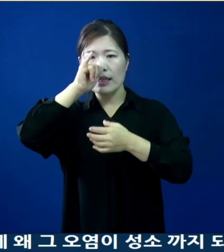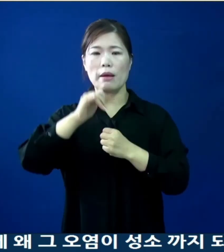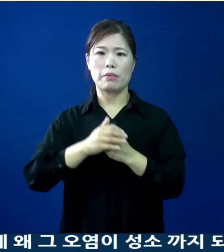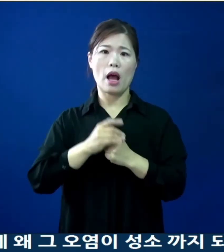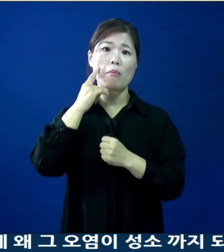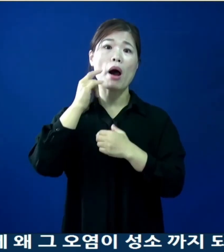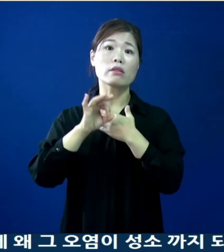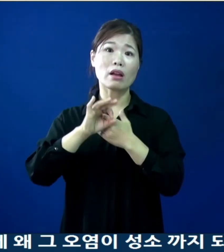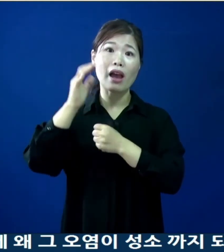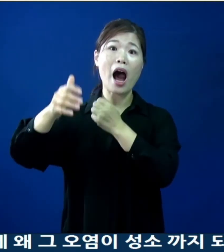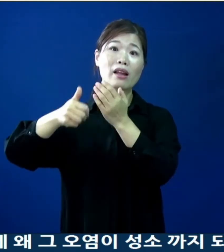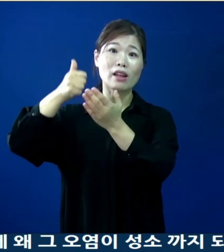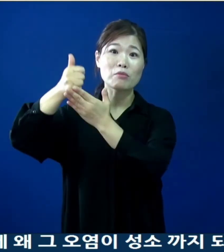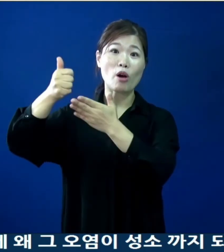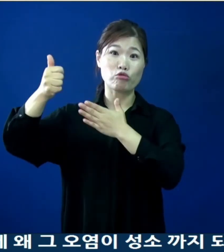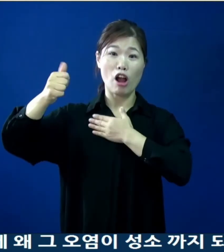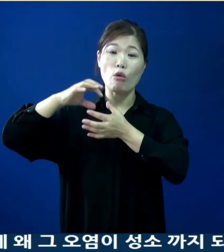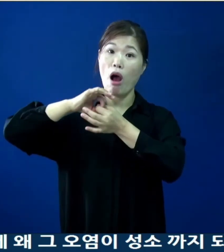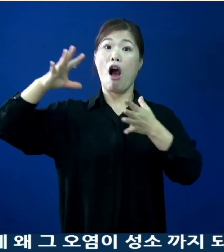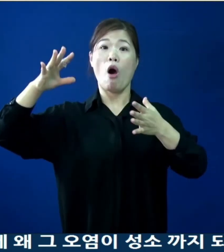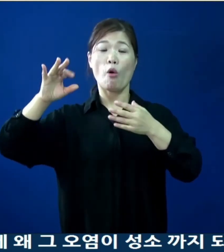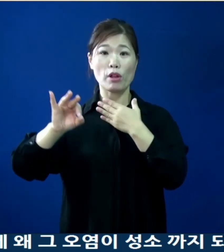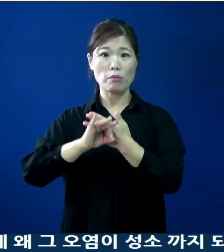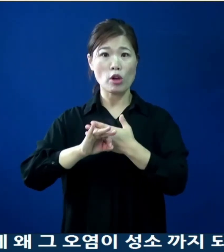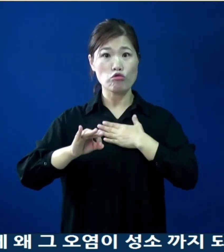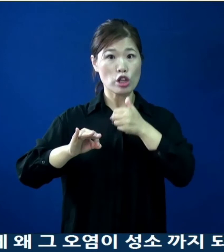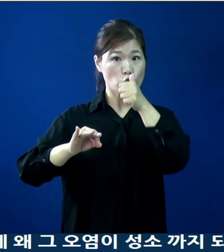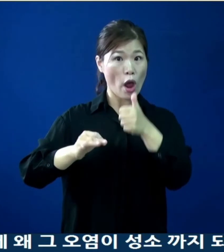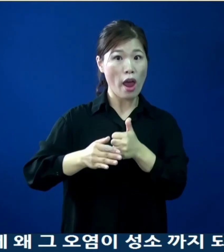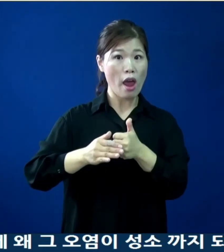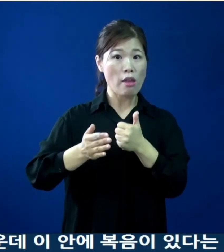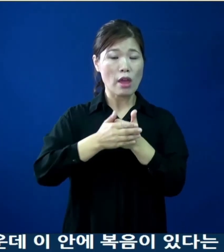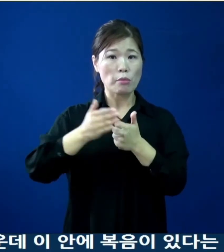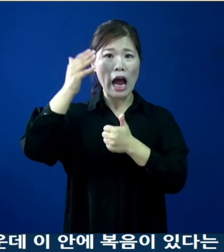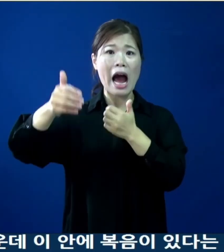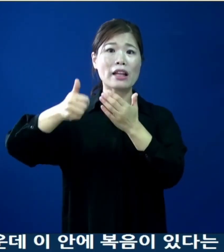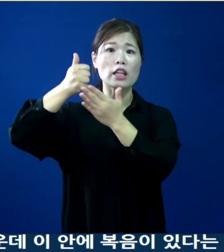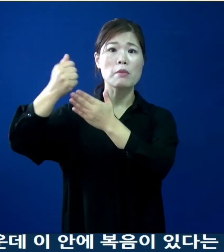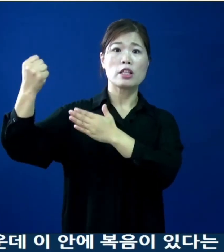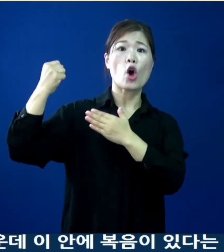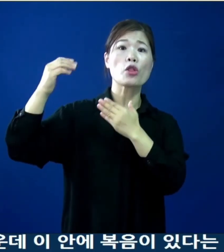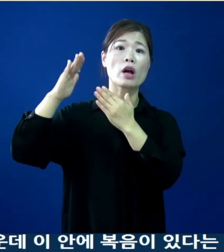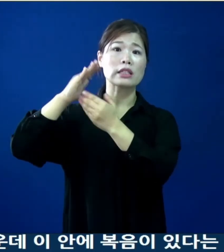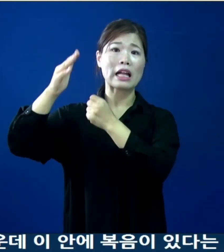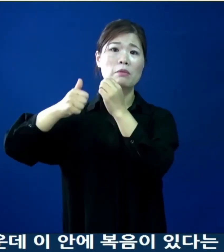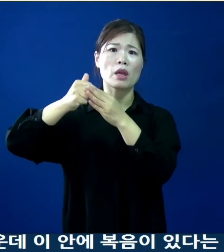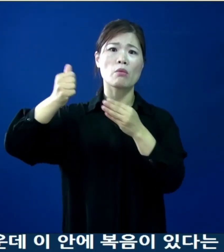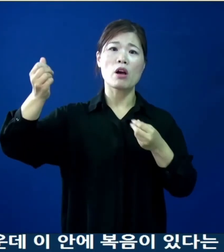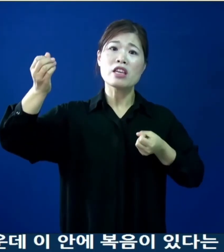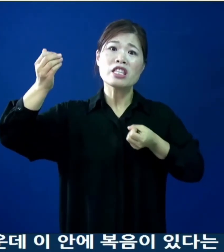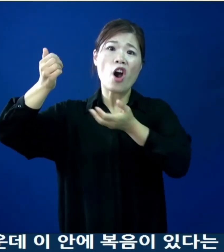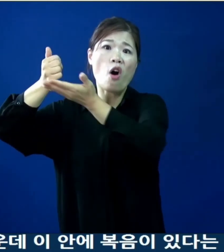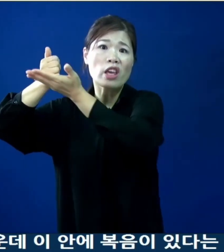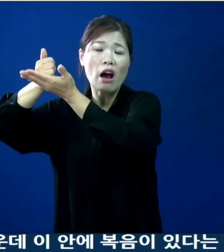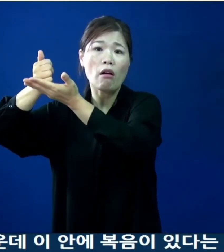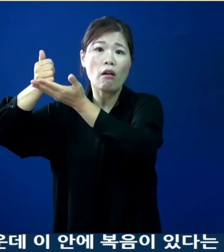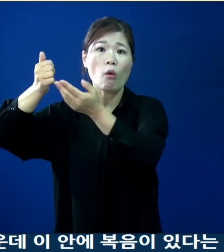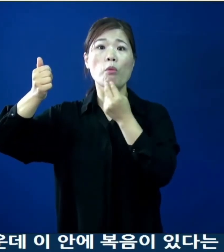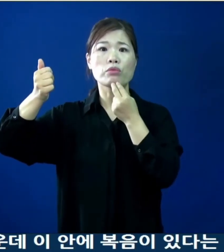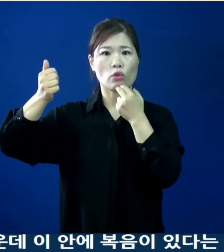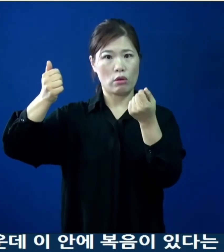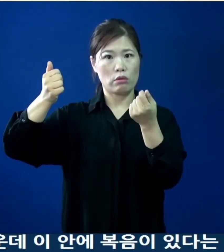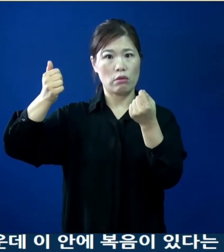없다면 우리가 짓는 죄가 왜 전능하신 하나님에게 영향을 줍니까? 그냥